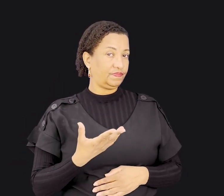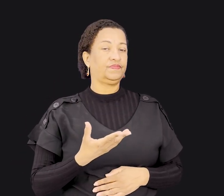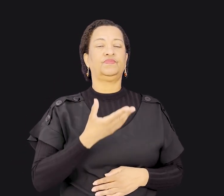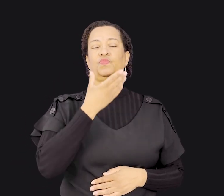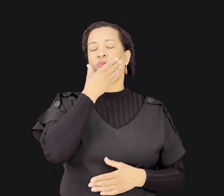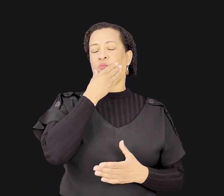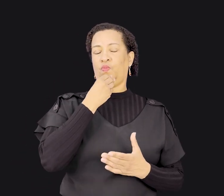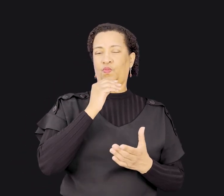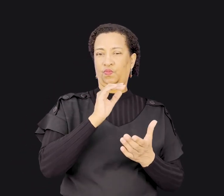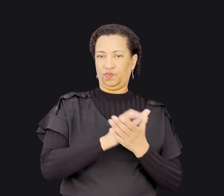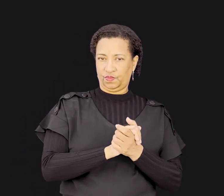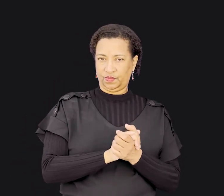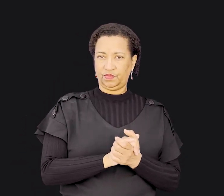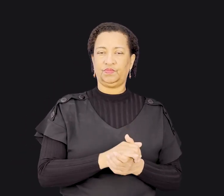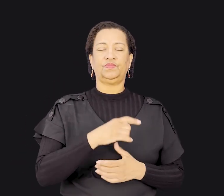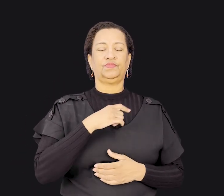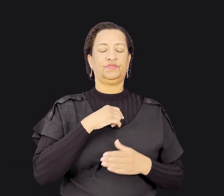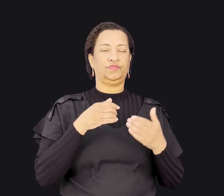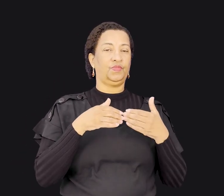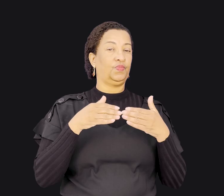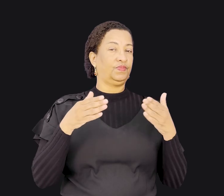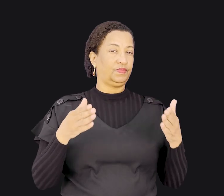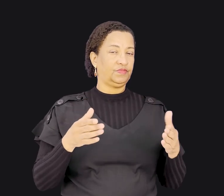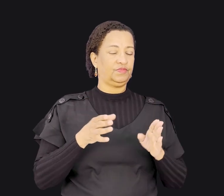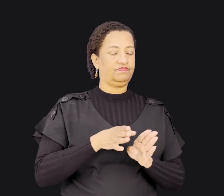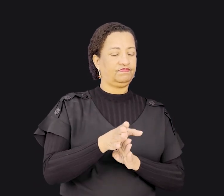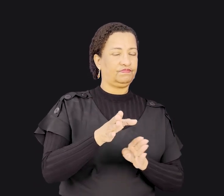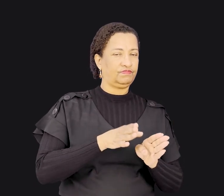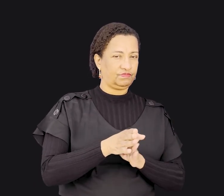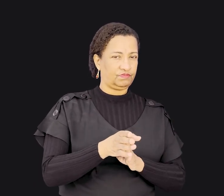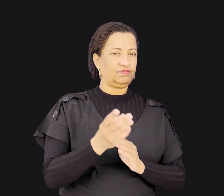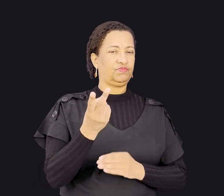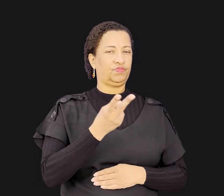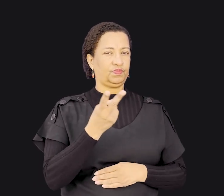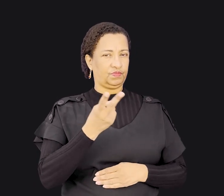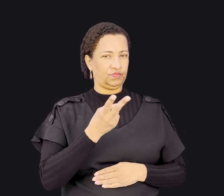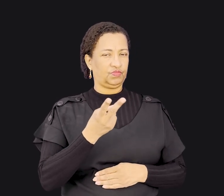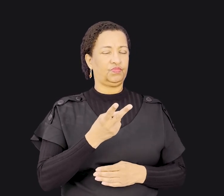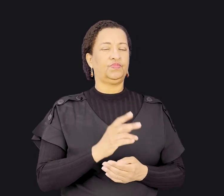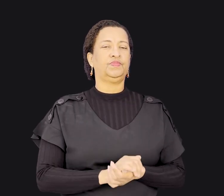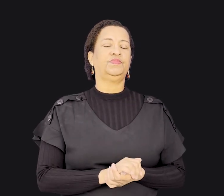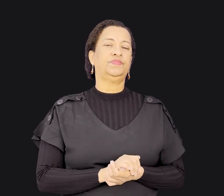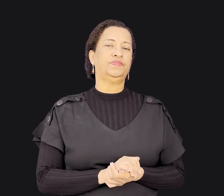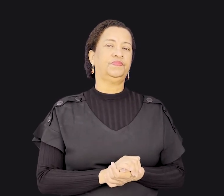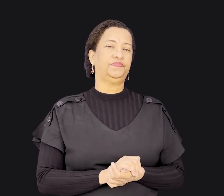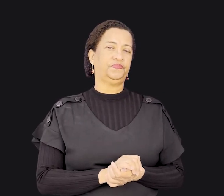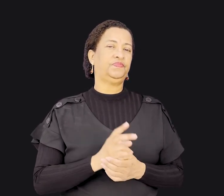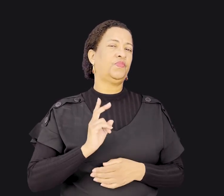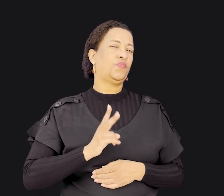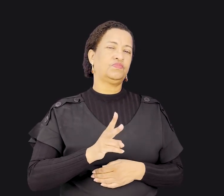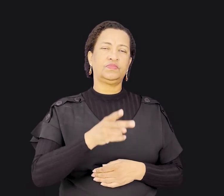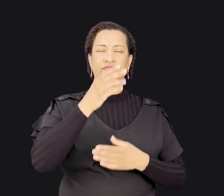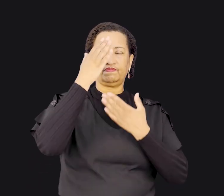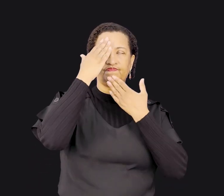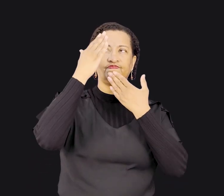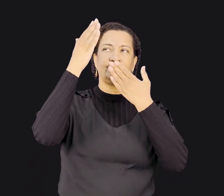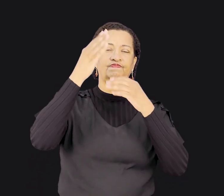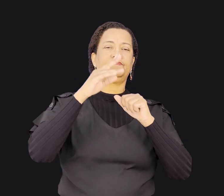Exatamente os maridos. Existe um princípio de aconselhamento para o casal nesta passagem, pelo qual serei sempre grato a Pedro.